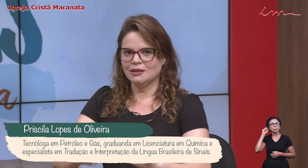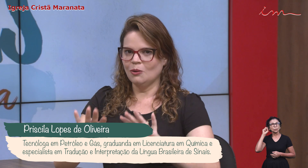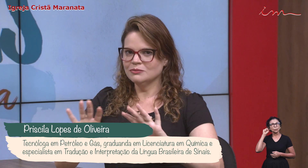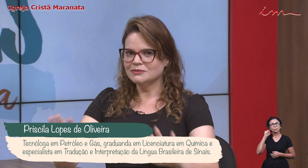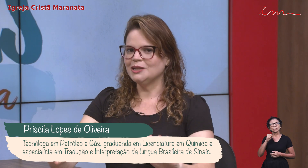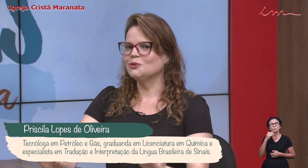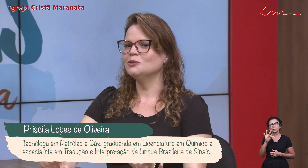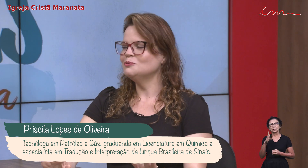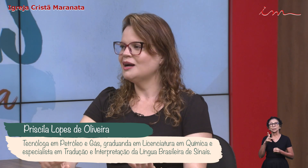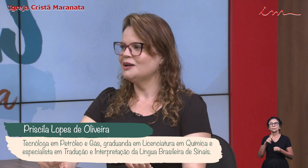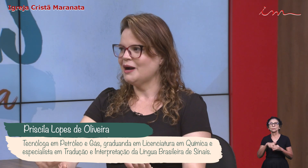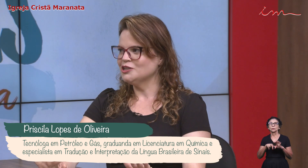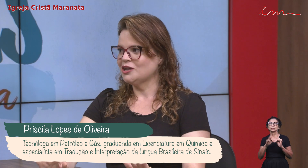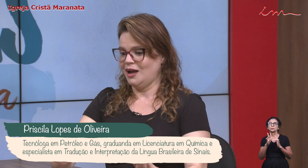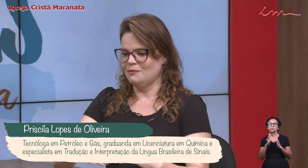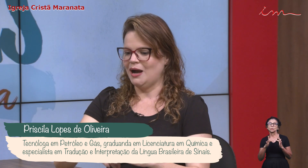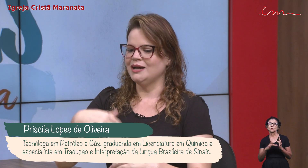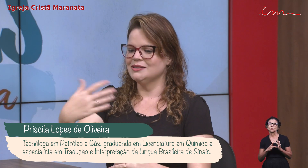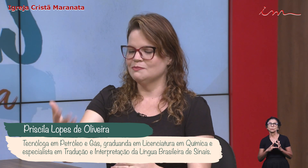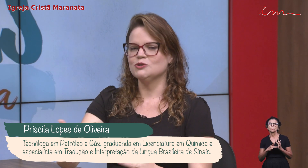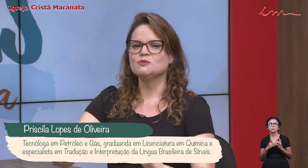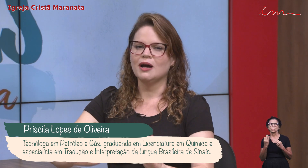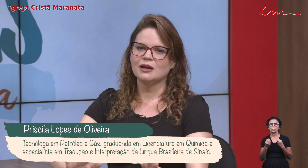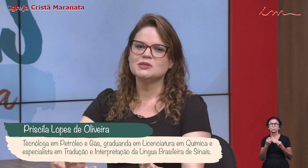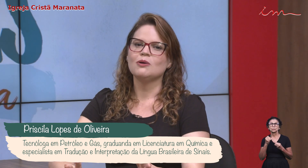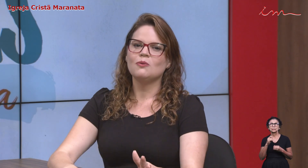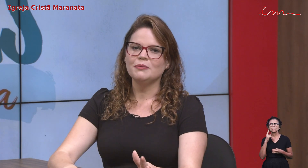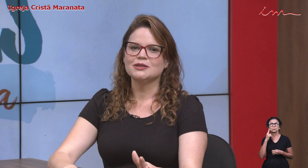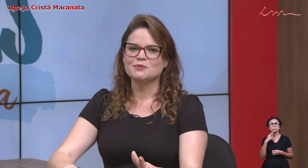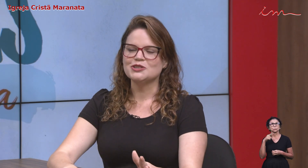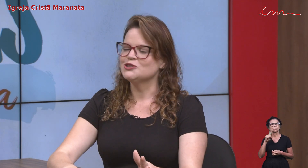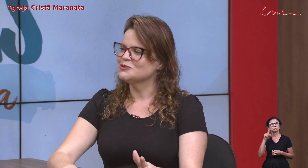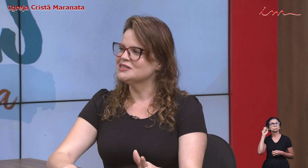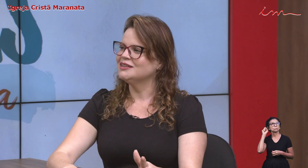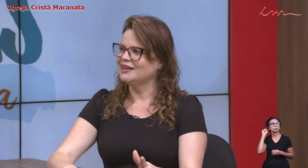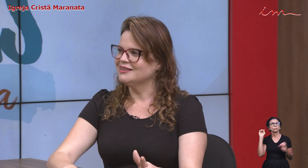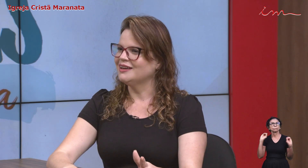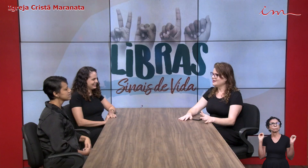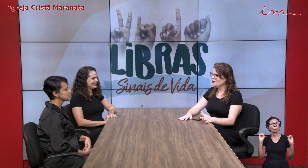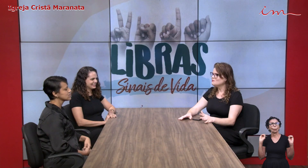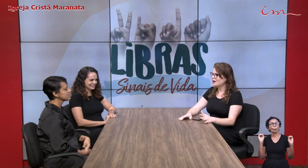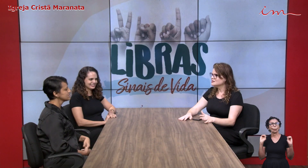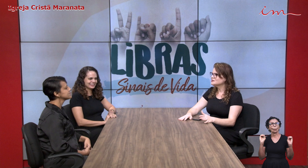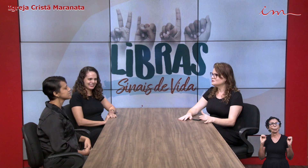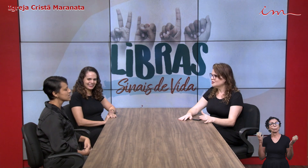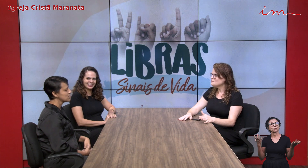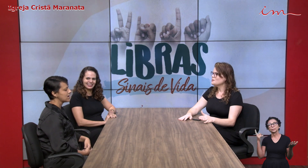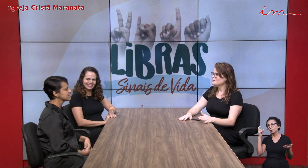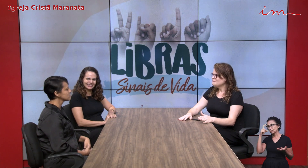entender. Então, tem toda uma gramática a mais, mas os parâmetros é o começo, para a gente conseguir entender. É o